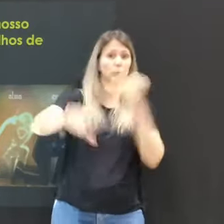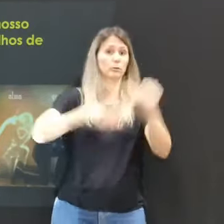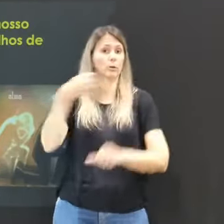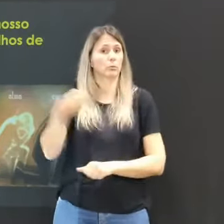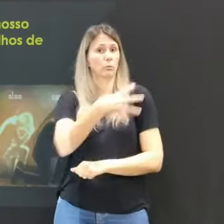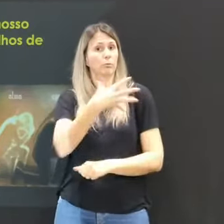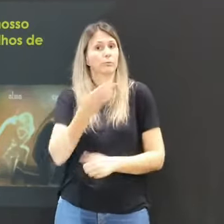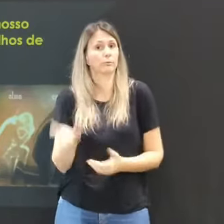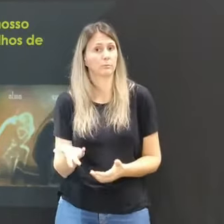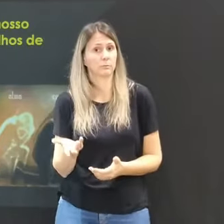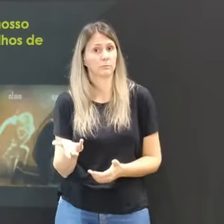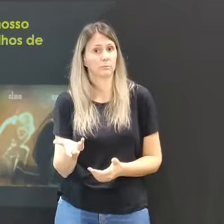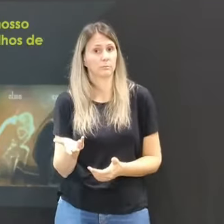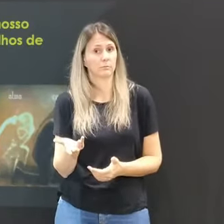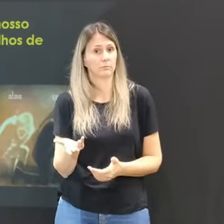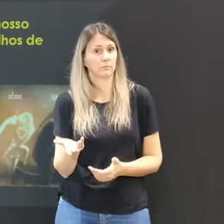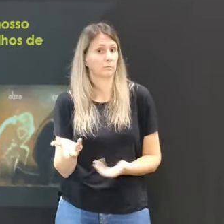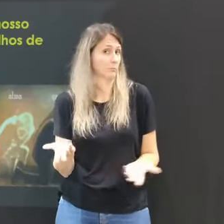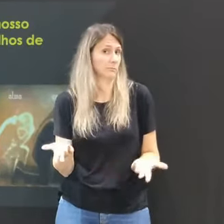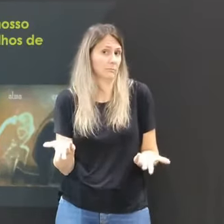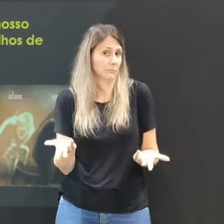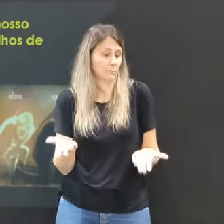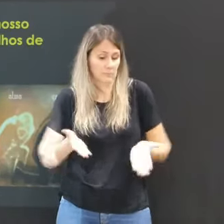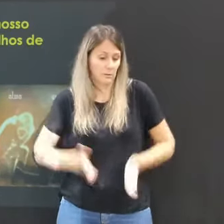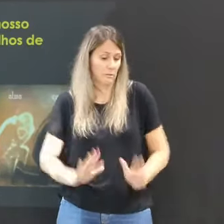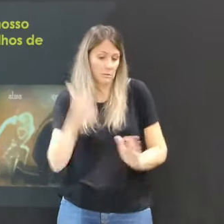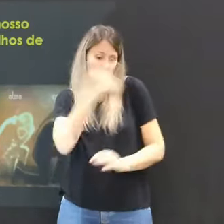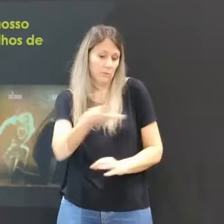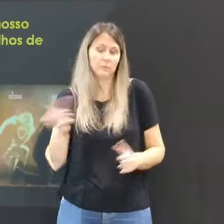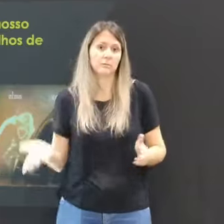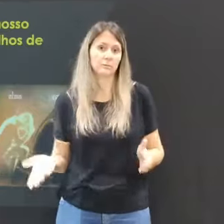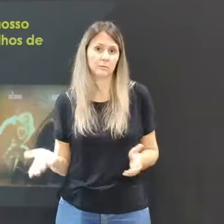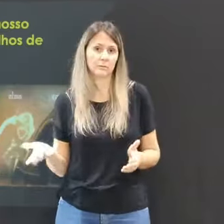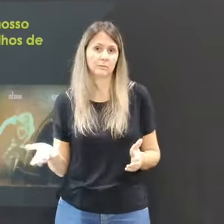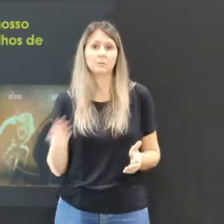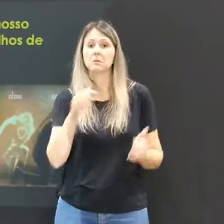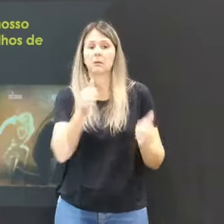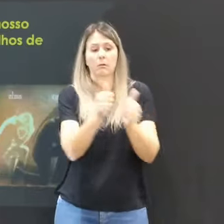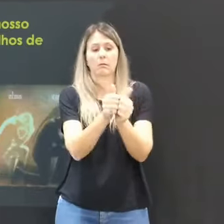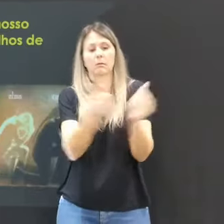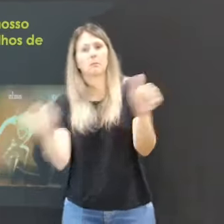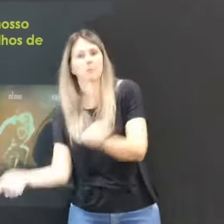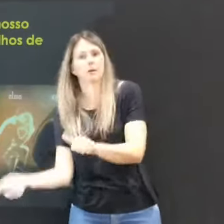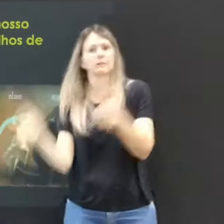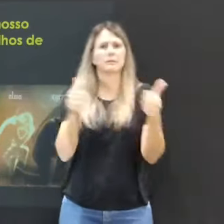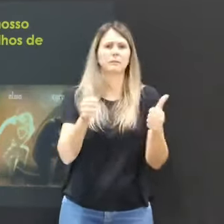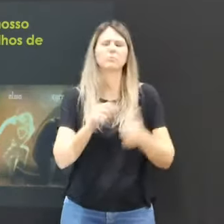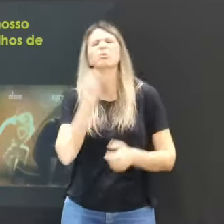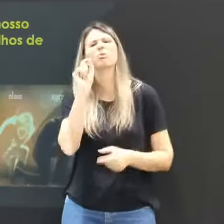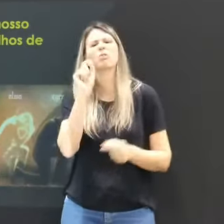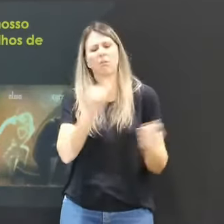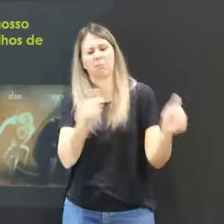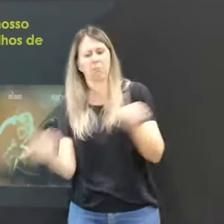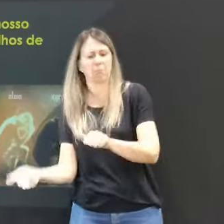tem que mudar, é uma identidade sua. Você tem que mudar, nascer de novo. Se batizar. O que significa